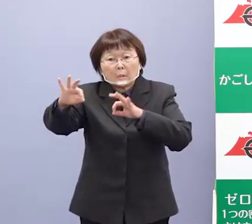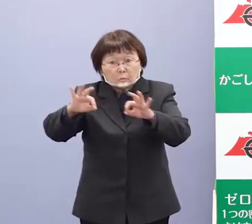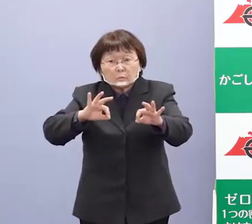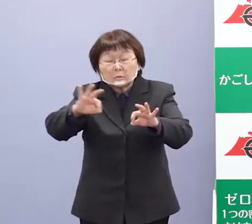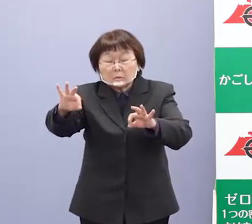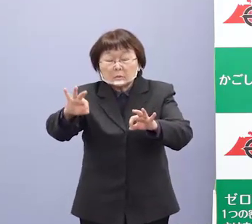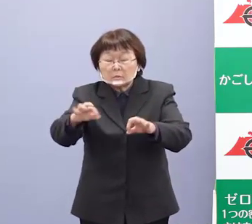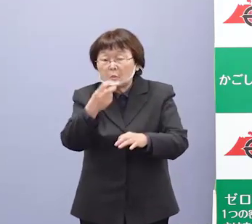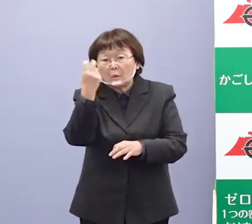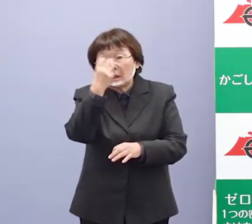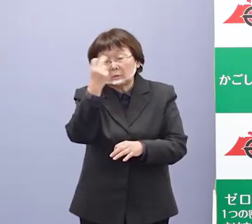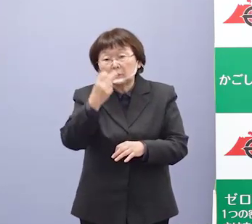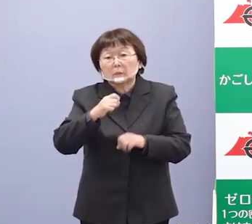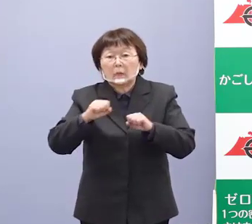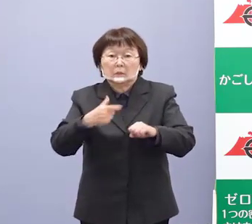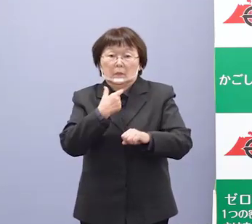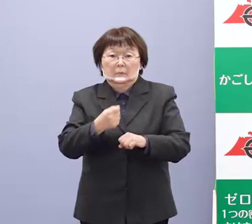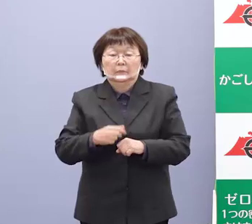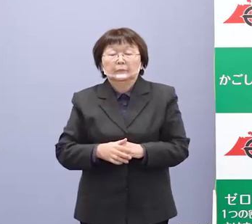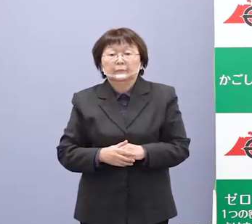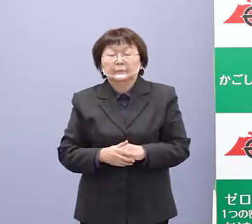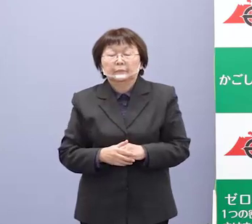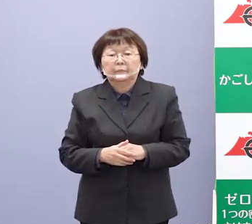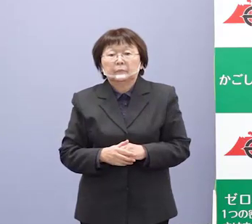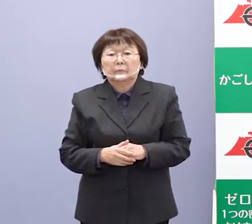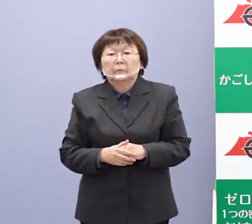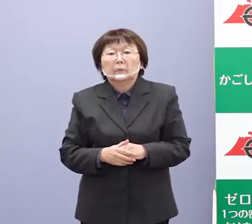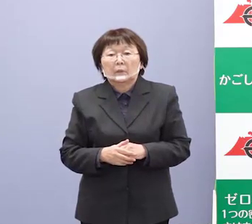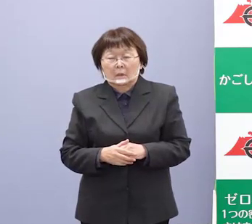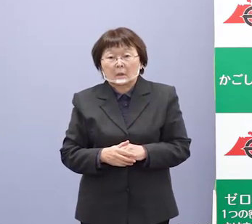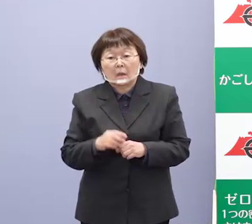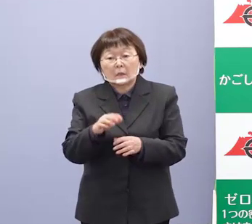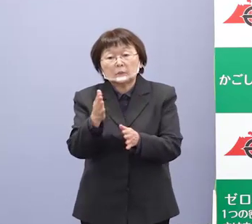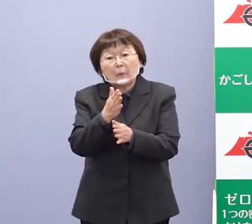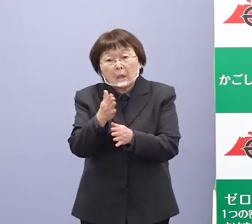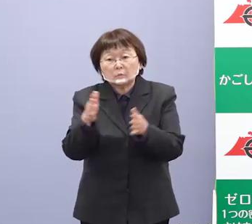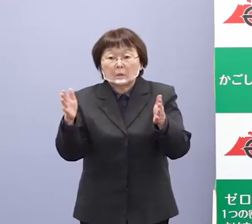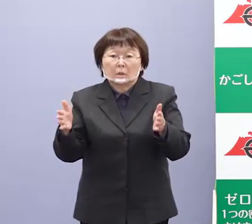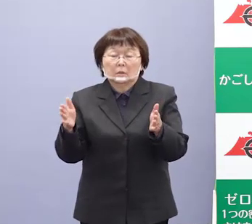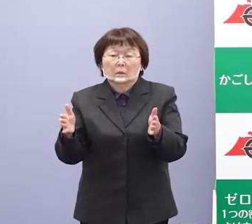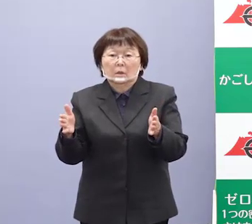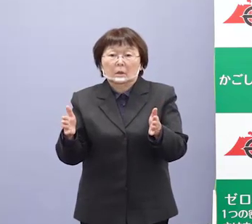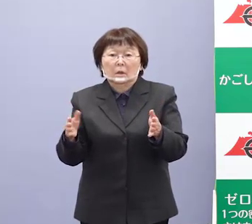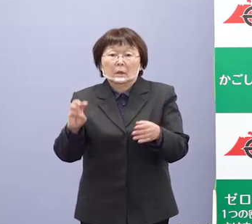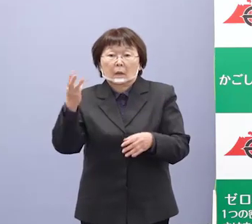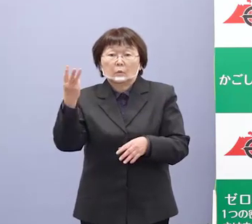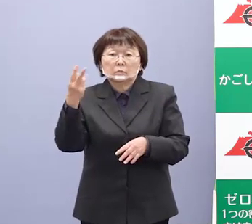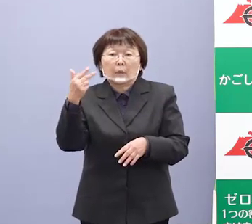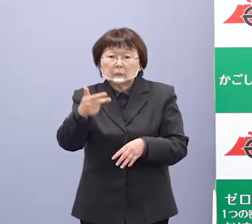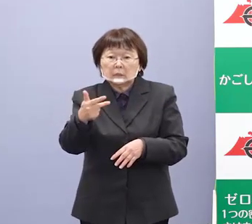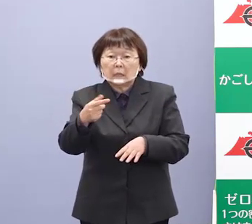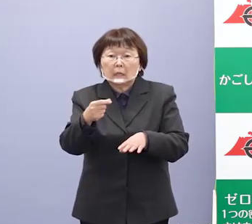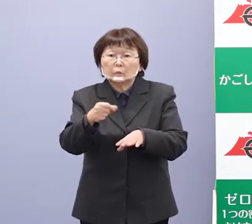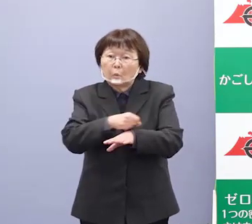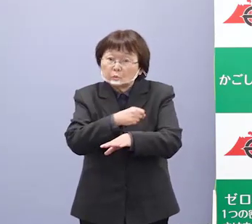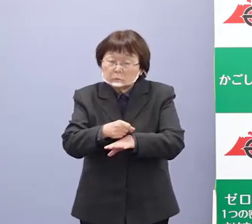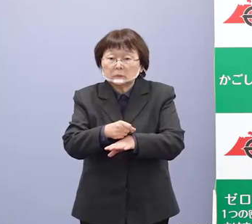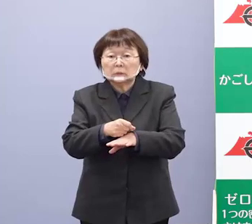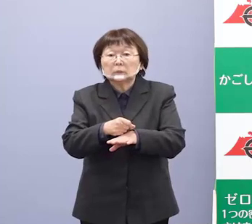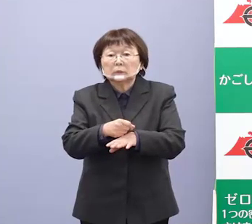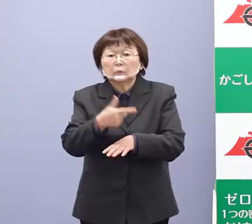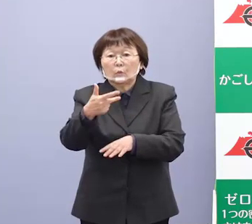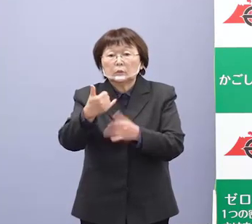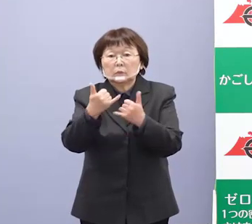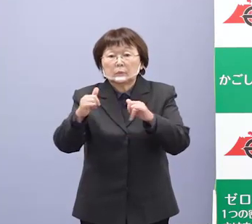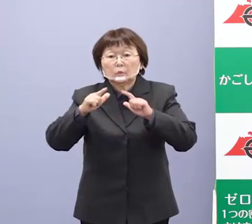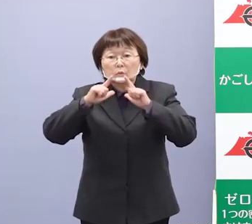手順の確認を行いたいと思っております。いずれにしましてもしばらくの間はこの本市独自で市民の方々にお届け